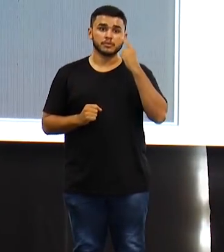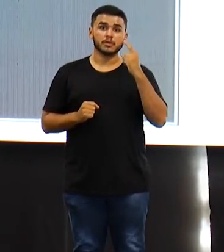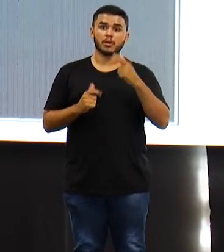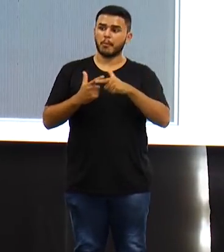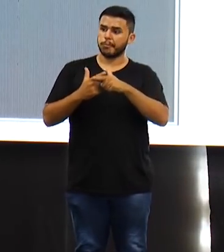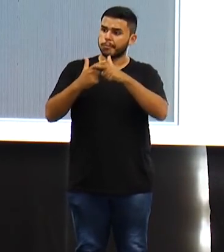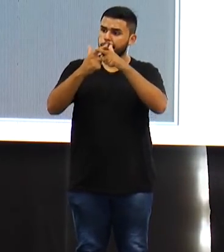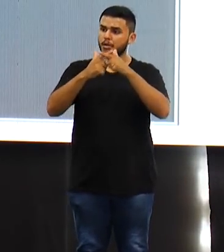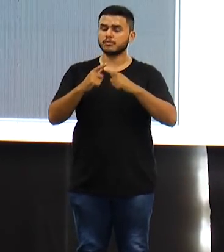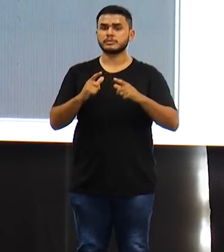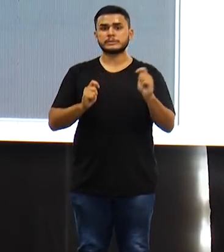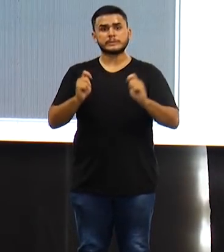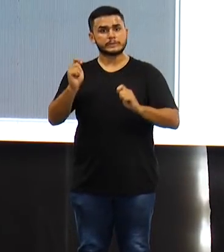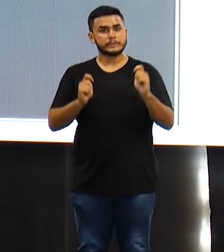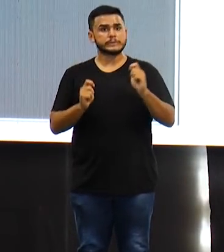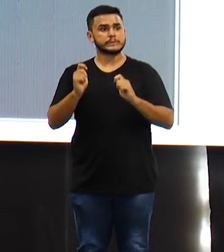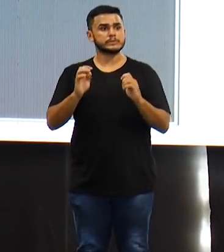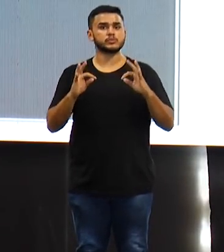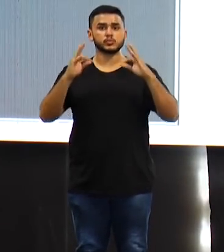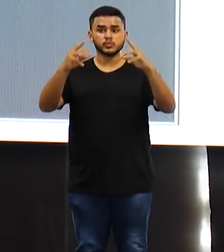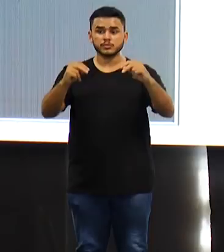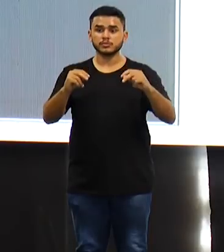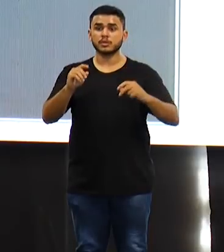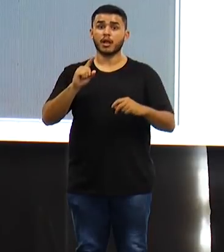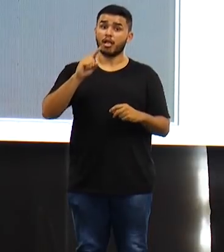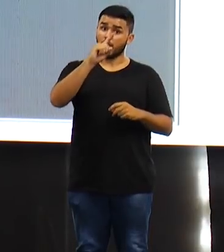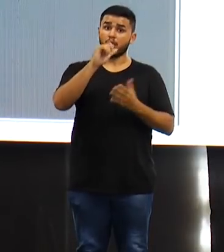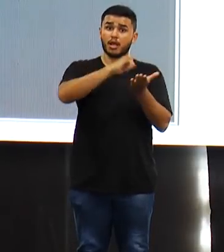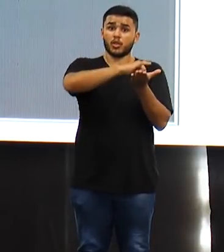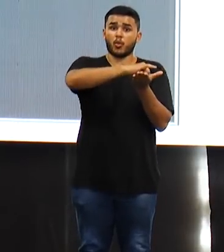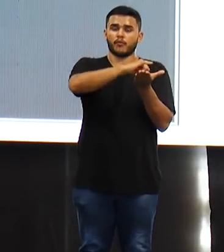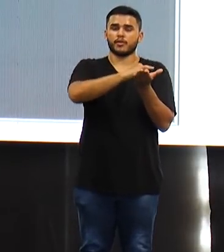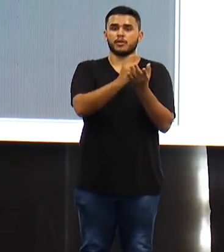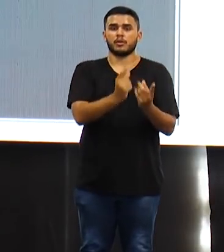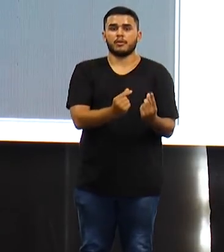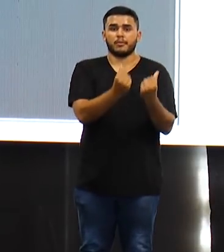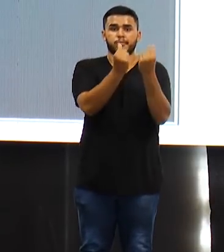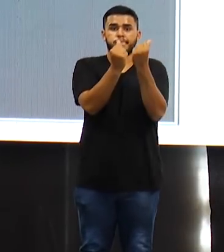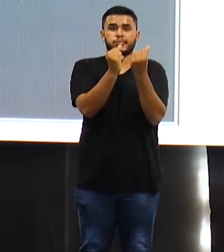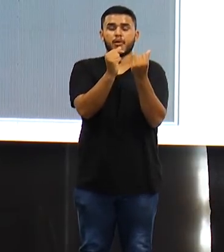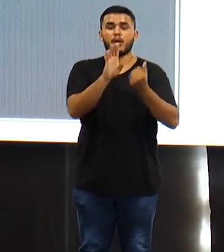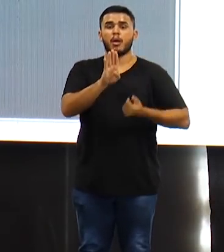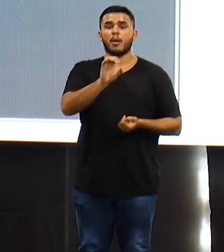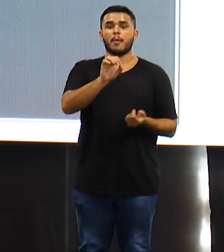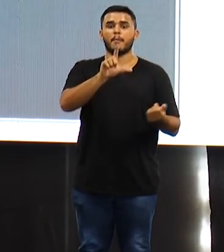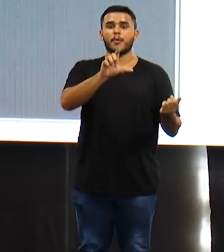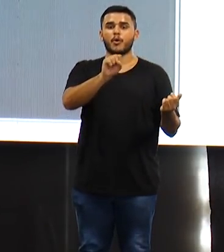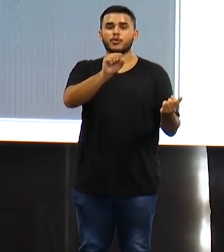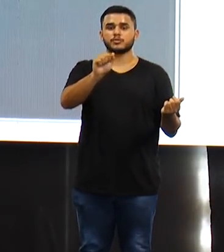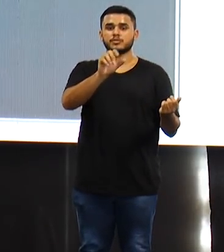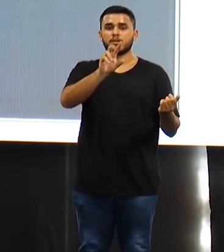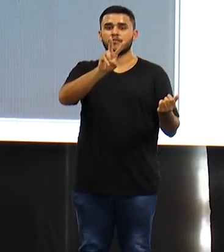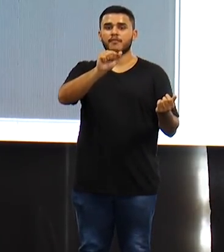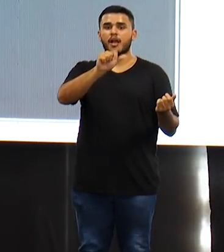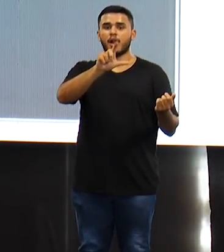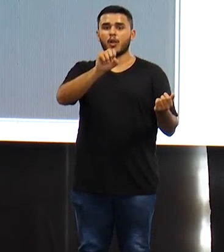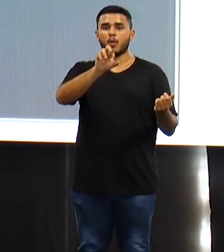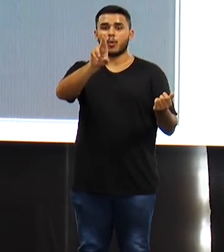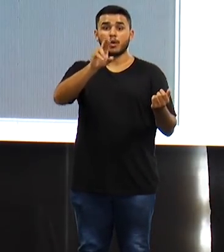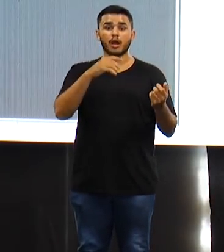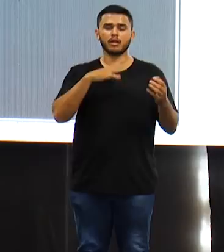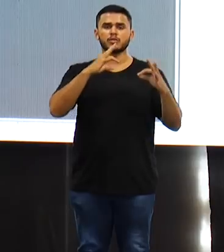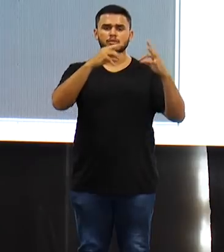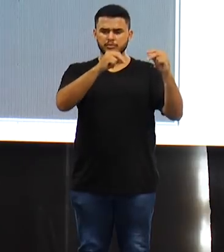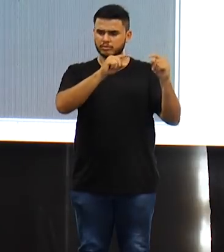do crack na Bolsa de Valores de Nova York à crise, pessoal, no Brasil. Professor, como assim a crise